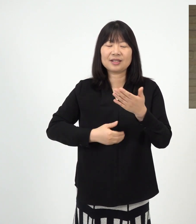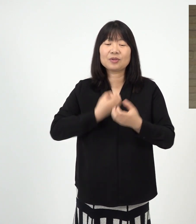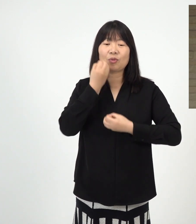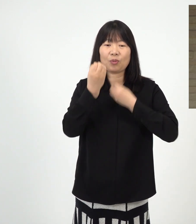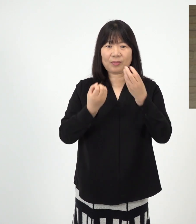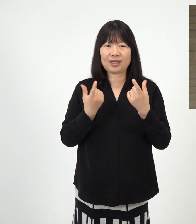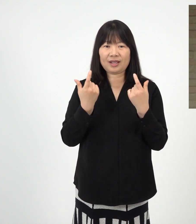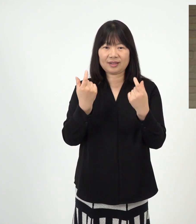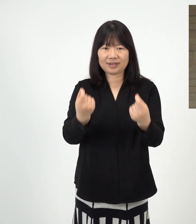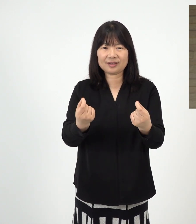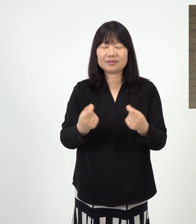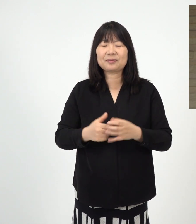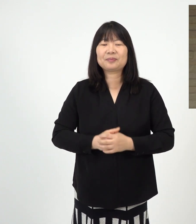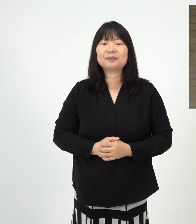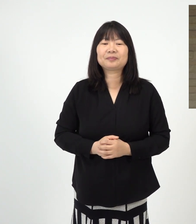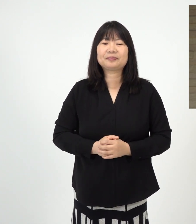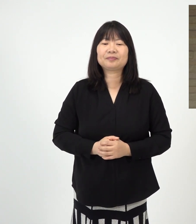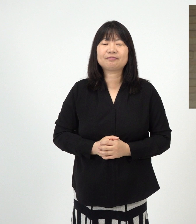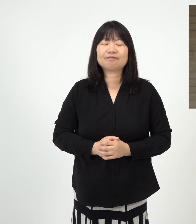곡이죠.